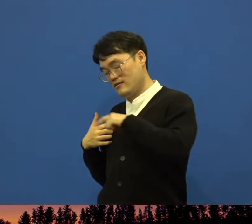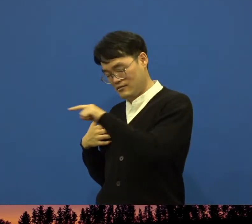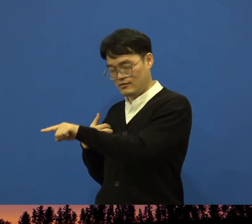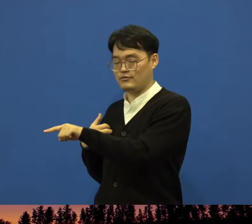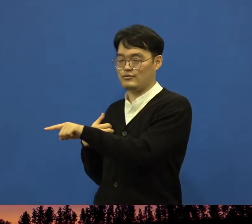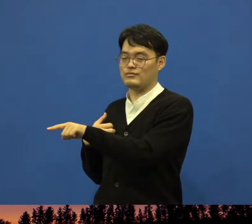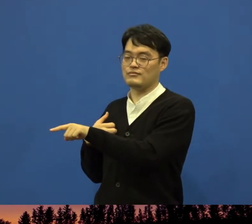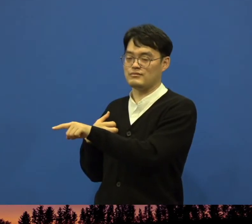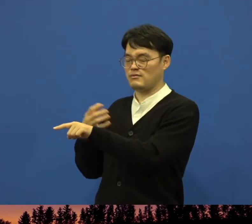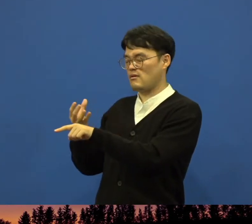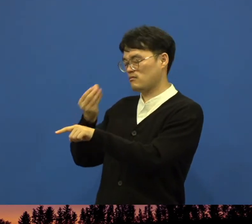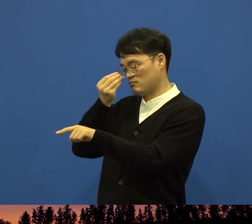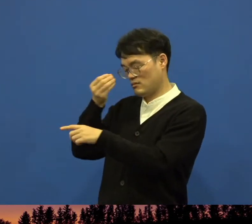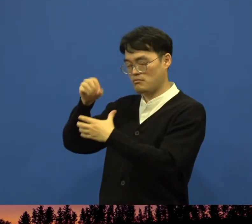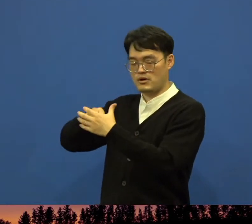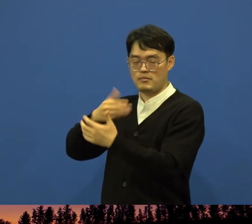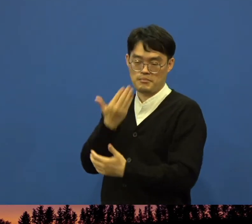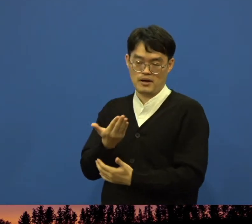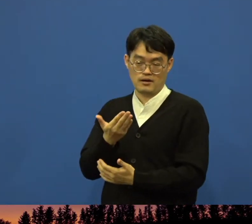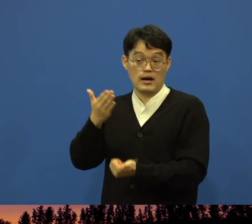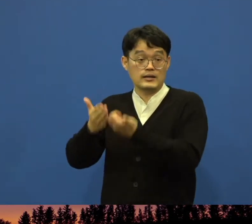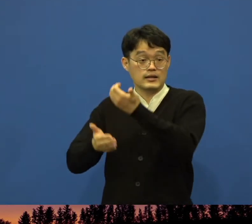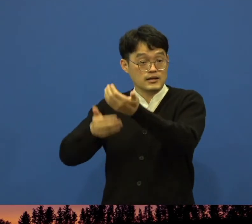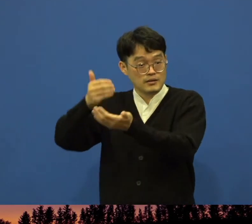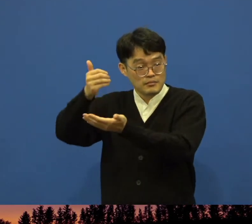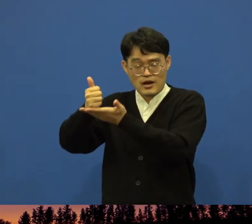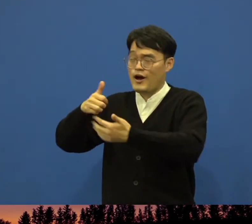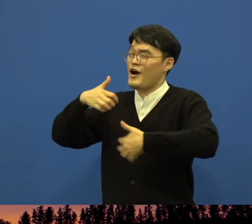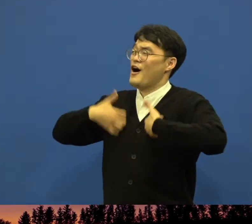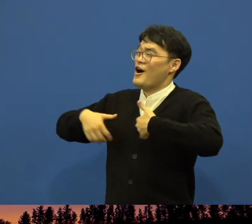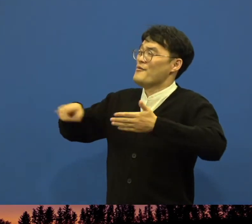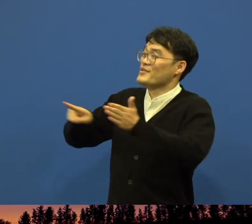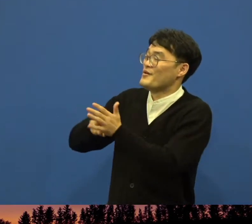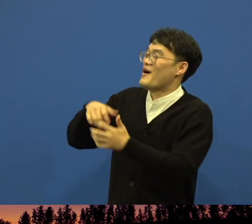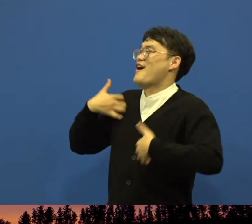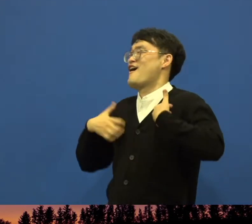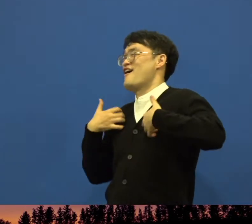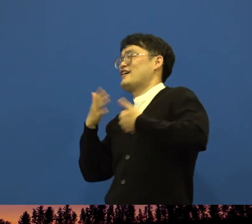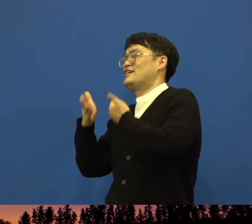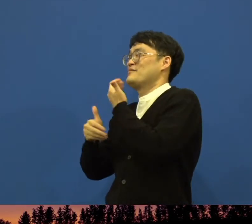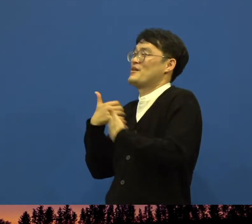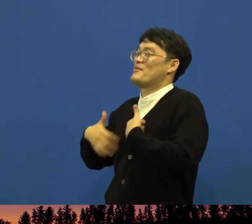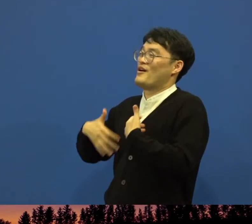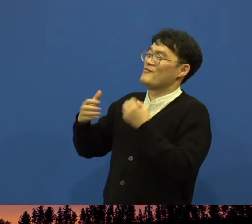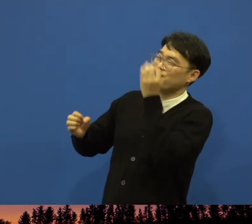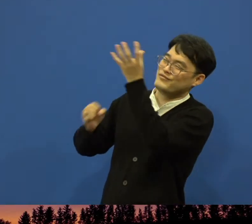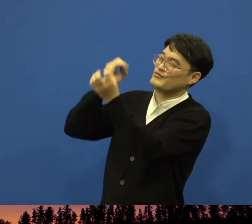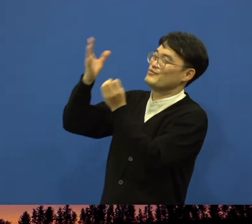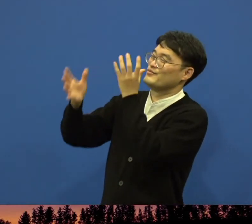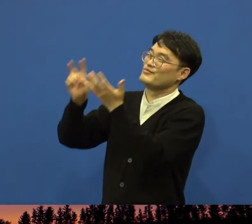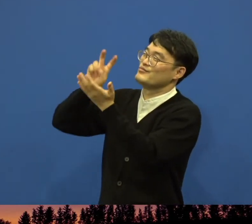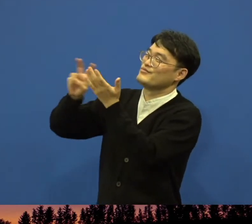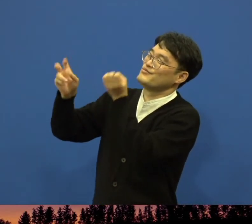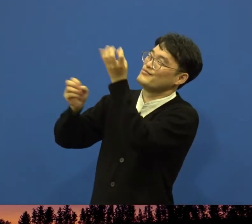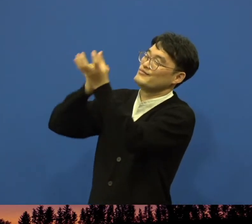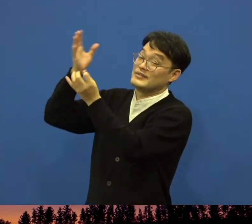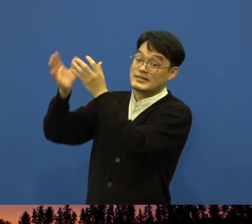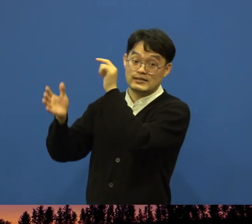정말 믿음의 사람들이 기뻐하는 그 자체도 예배예요. 그러니까 우리가 하나님을 기뻐하는 그 자체가